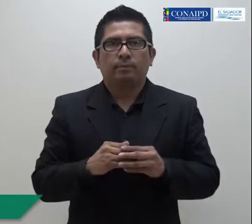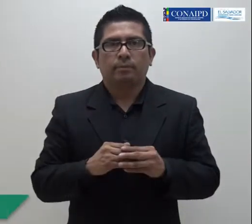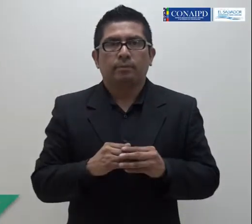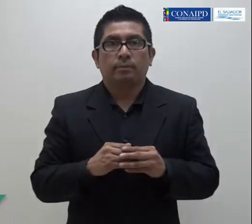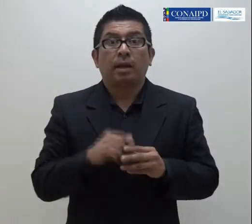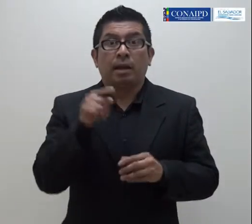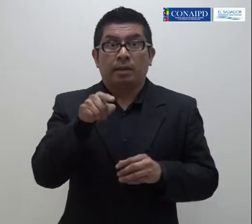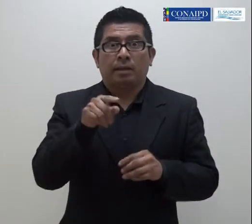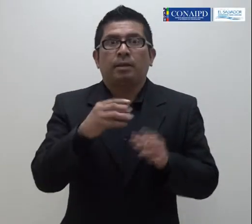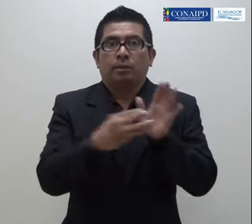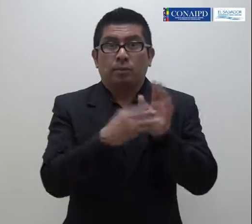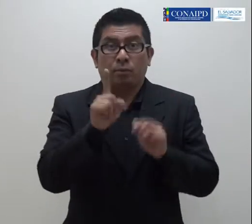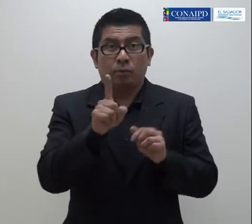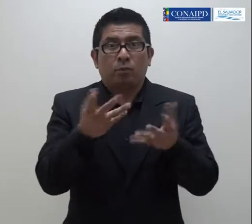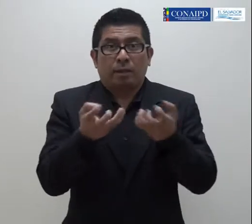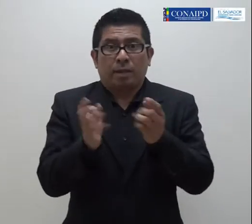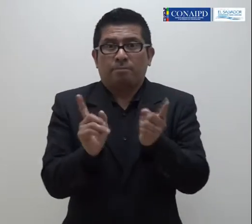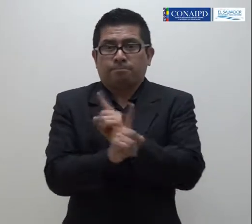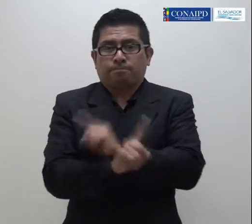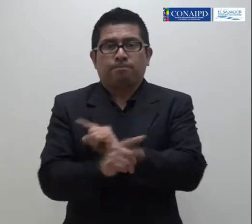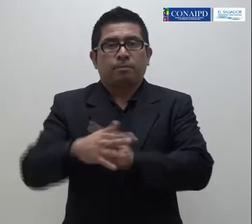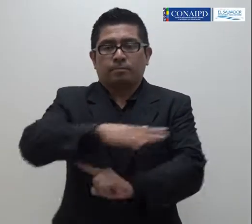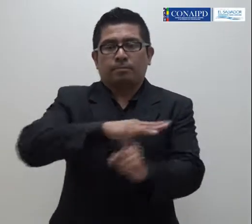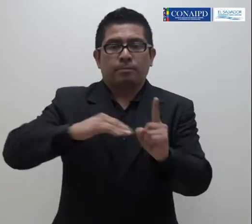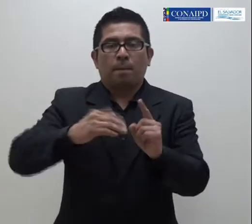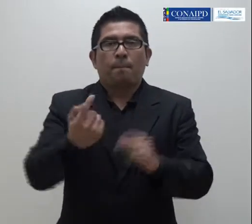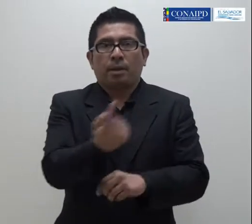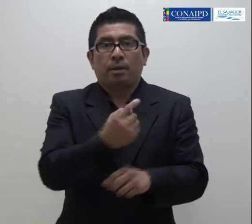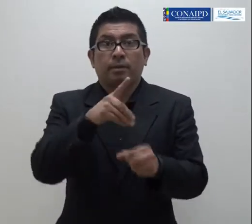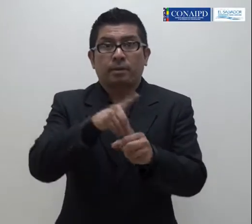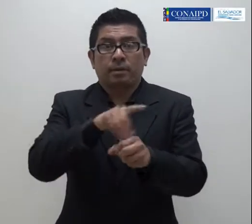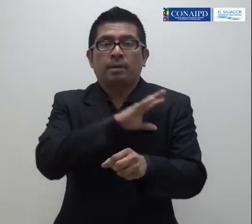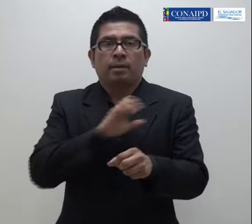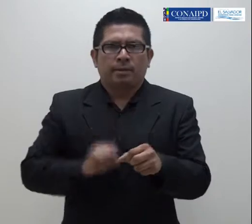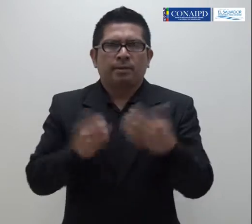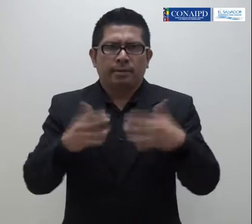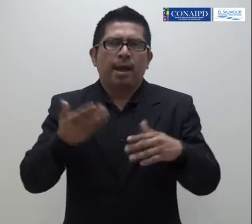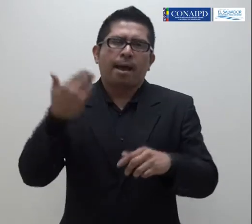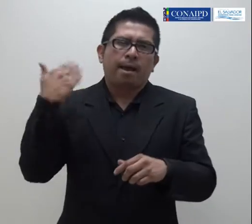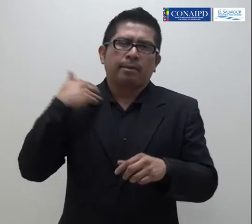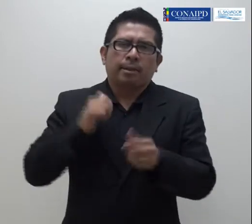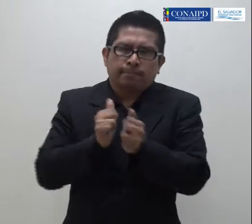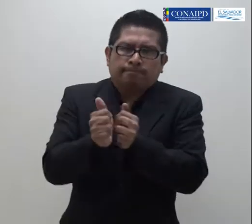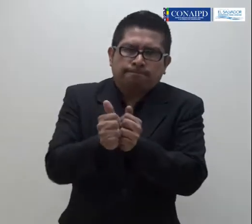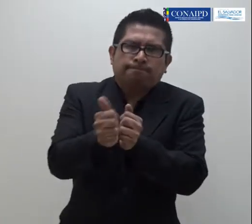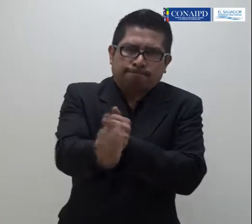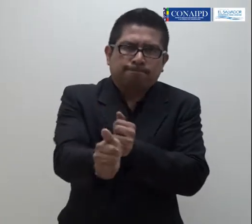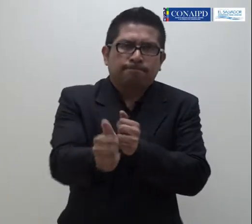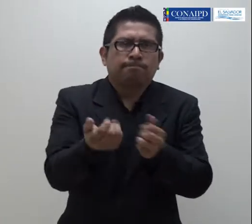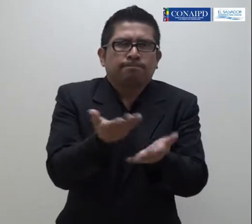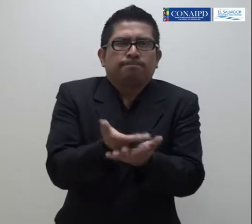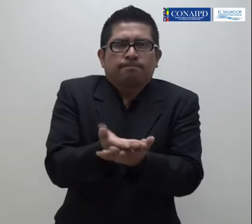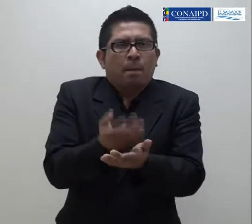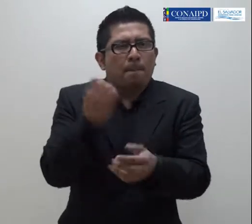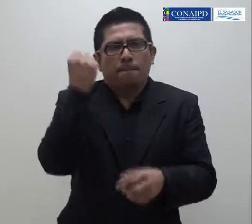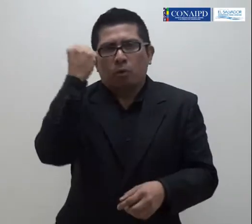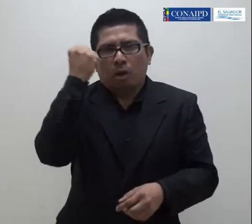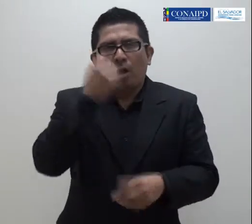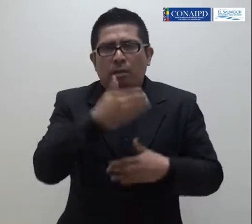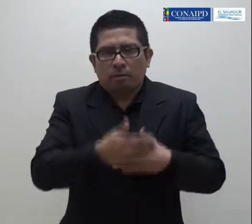por transformar las condiciones hacia las personas con discapacidad, El Salvador ha tenido una serie de avances que son una plataforma fundamental para hacer valer los derechos